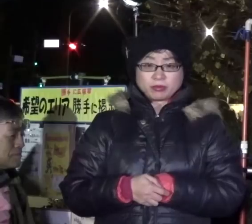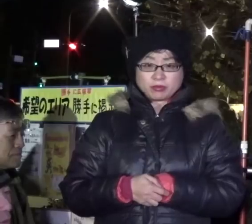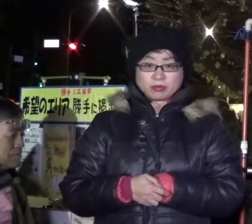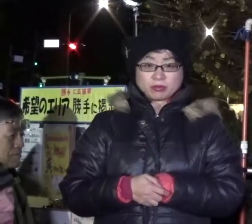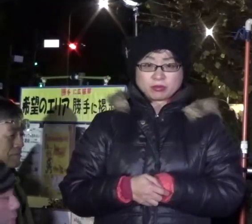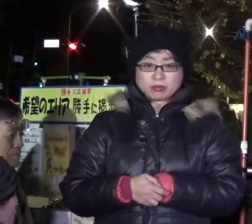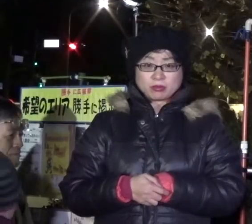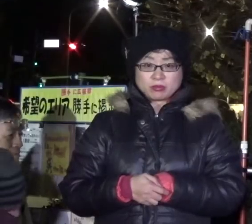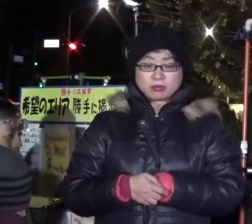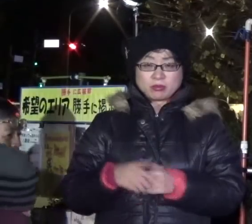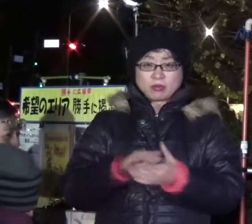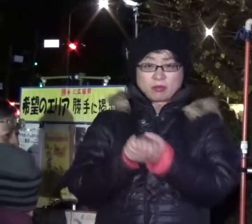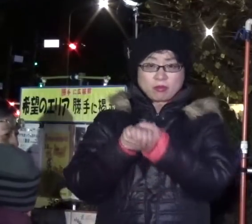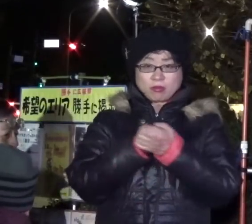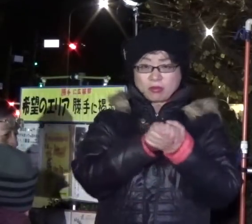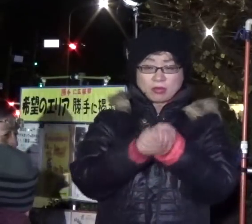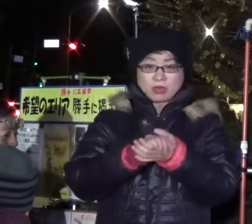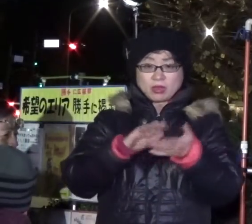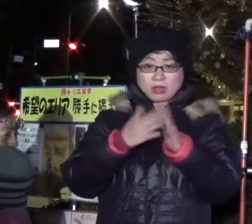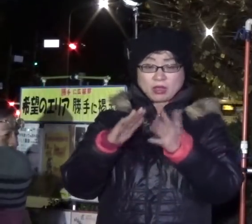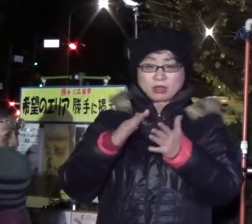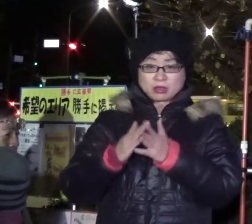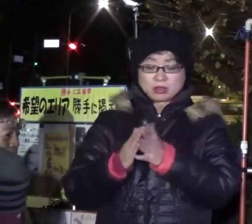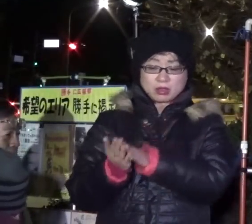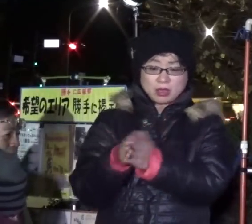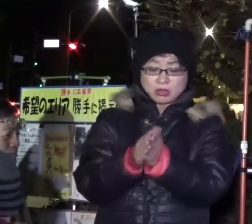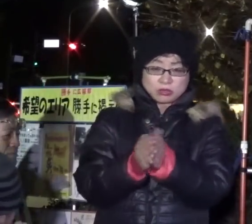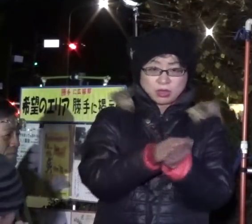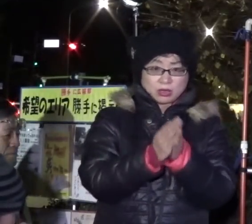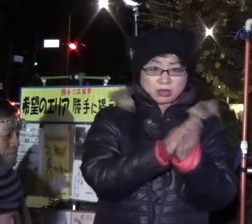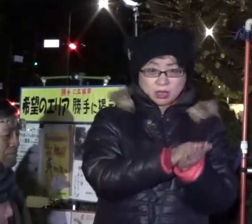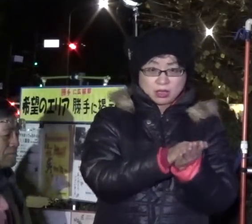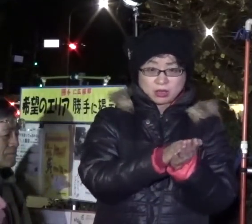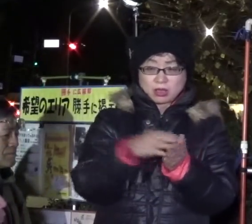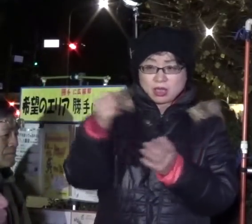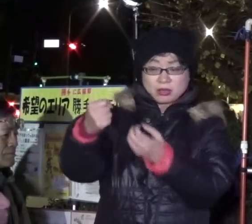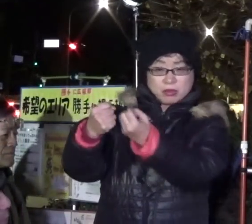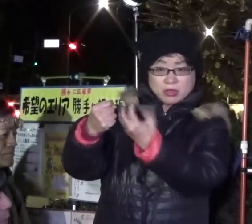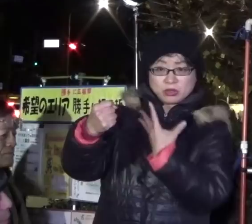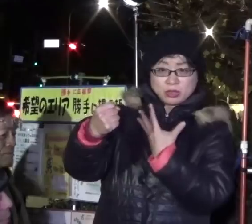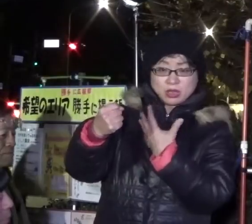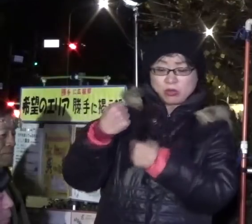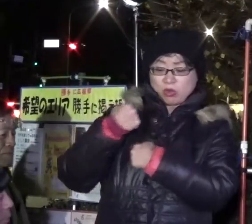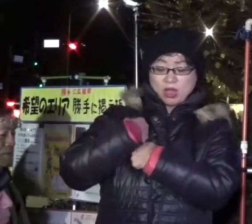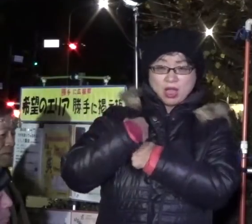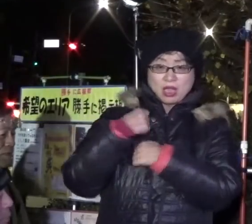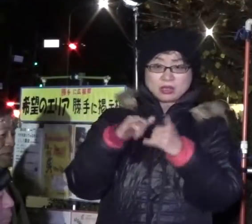友達作戦で死んでいった米兵の被爆者の兵士たちの